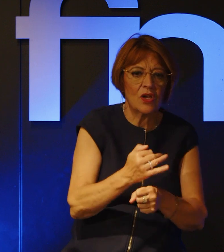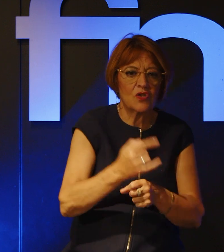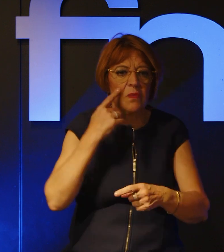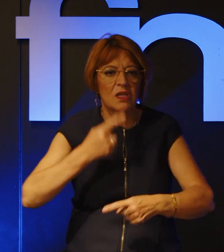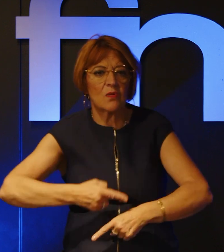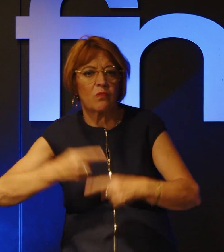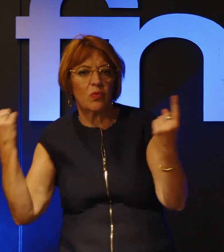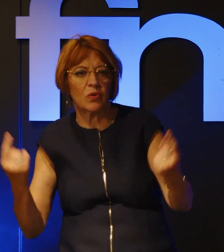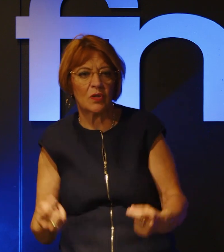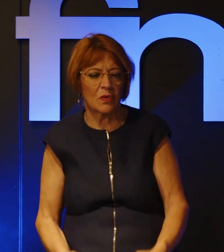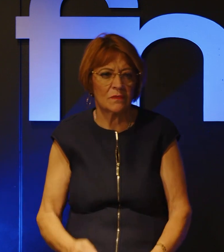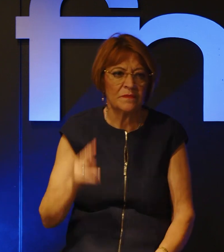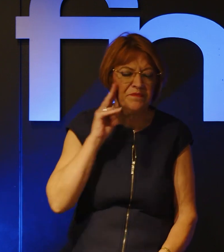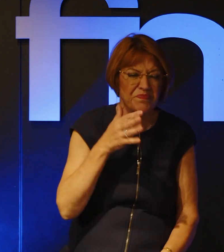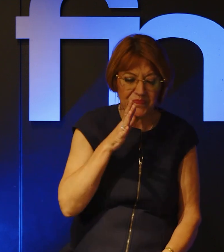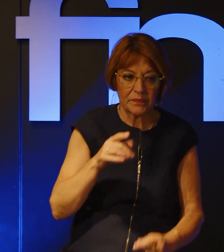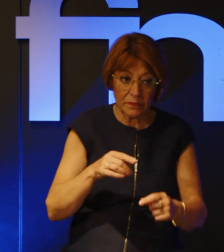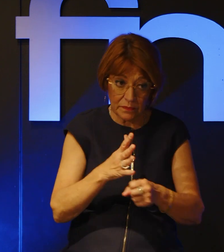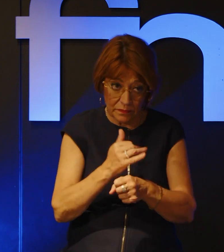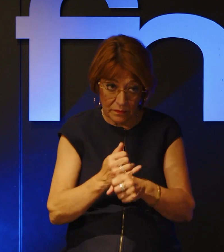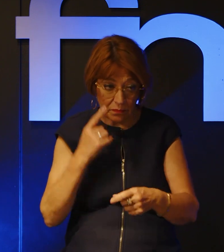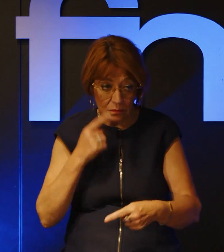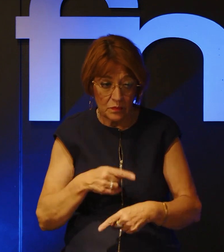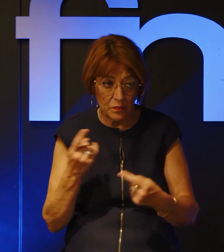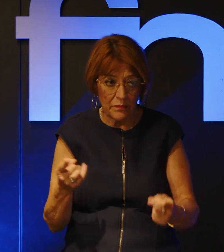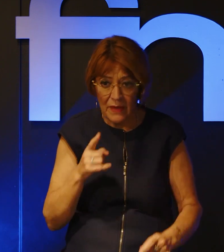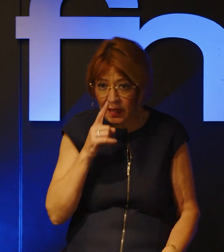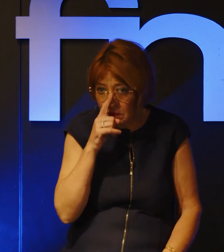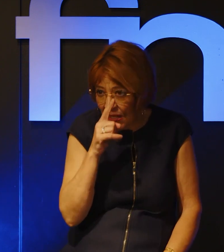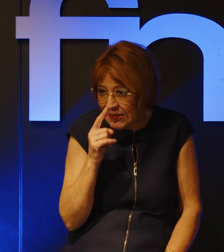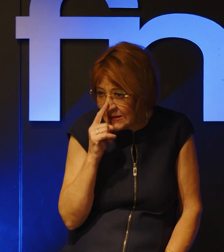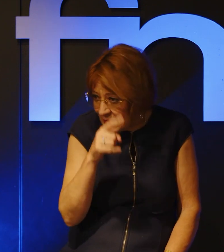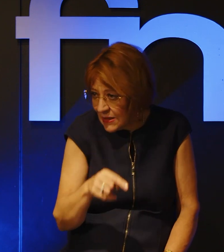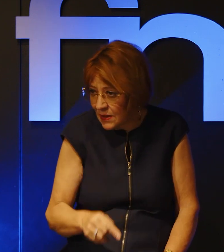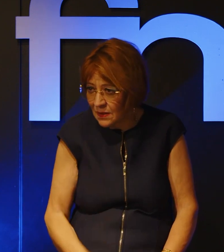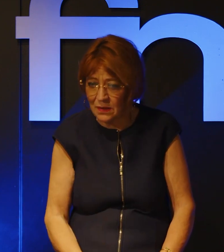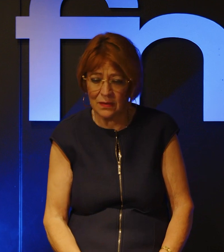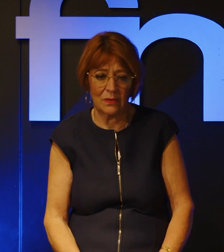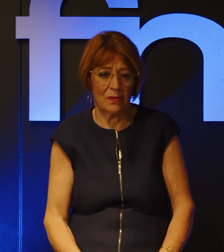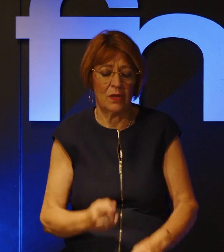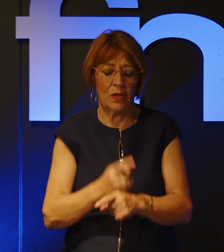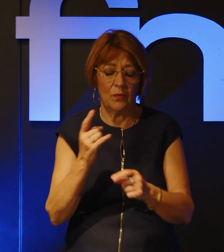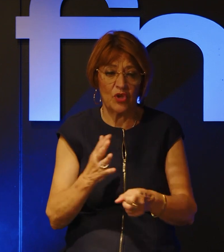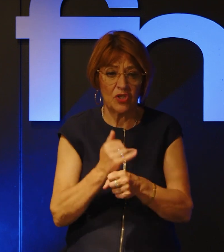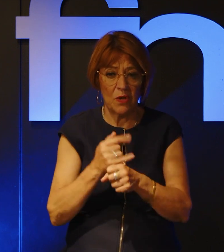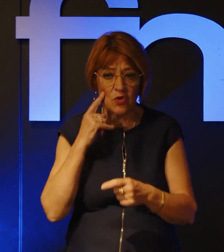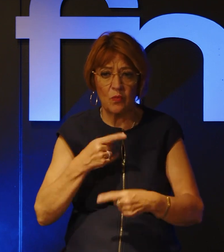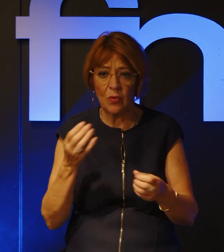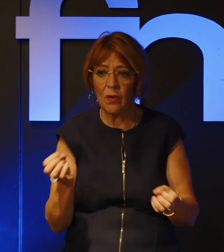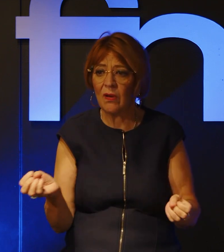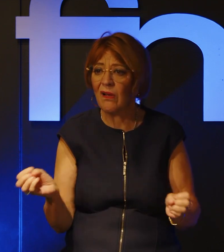público e reparem que quando eu digo espaço público ele é uma mentira porque o espaço público